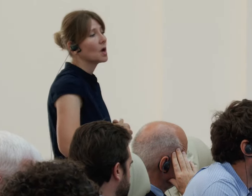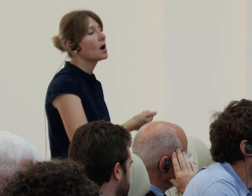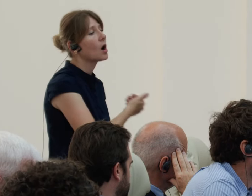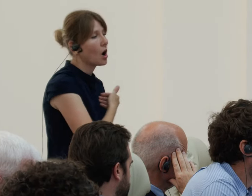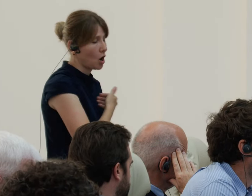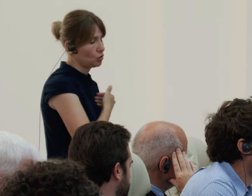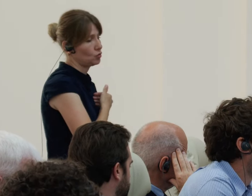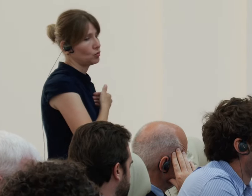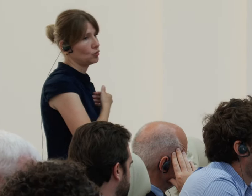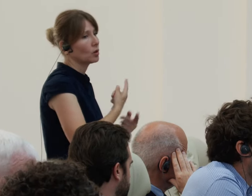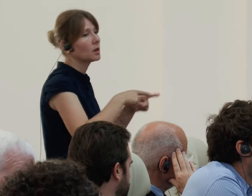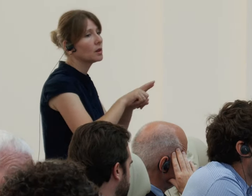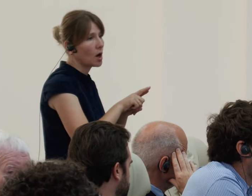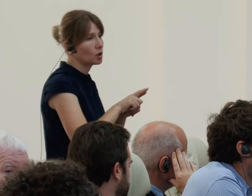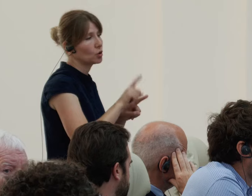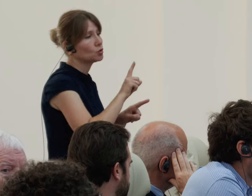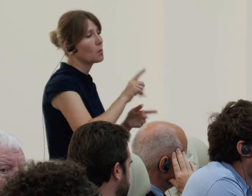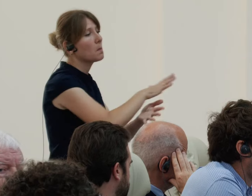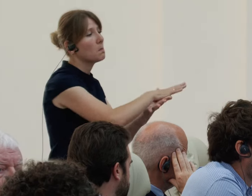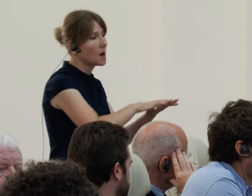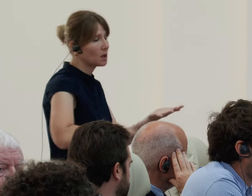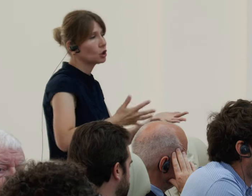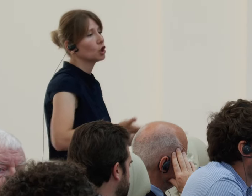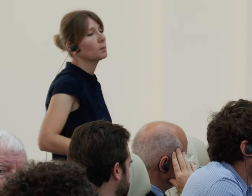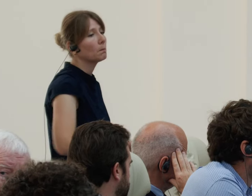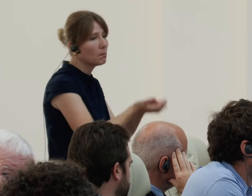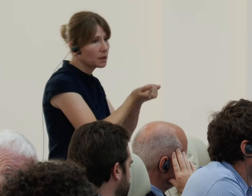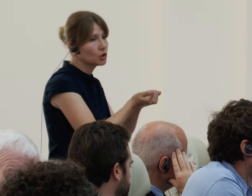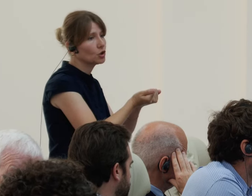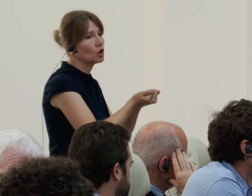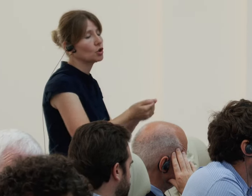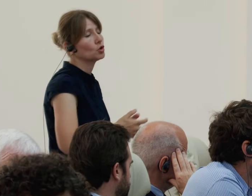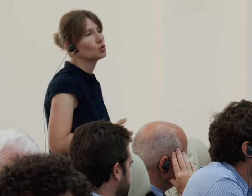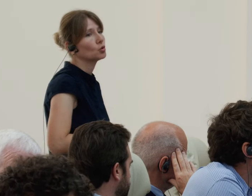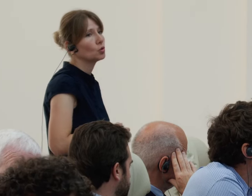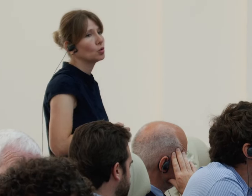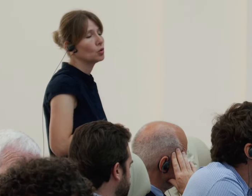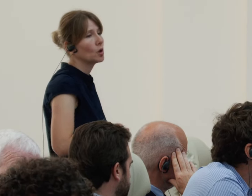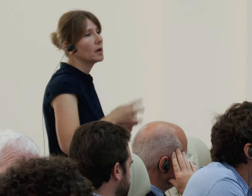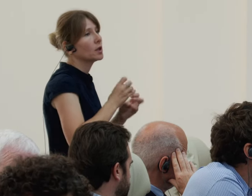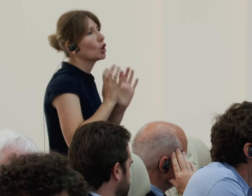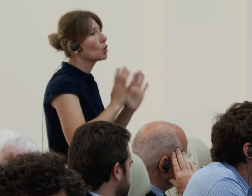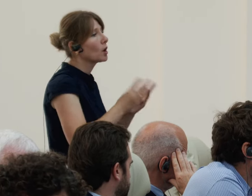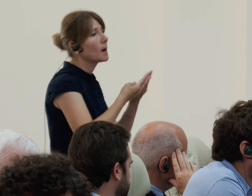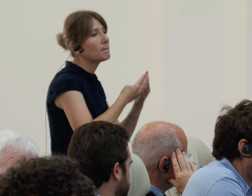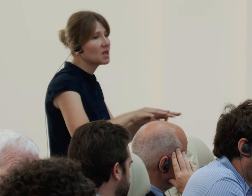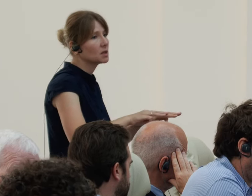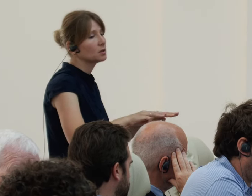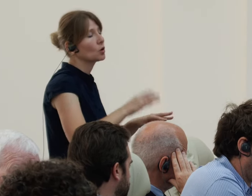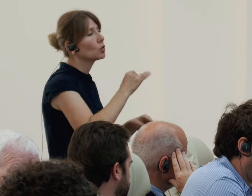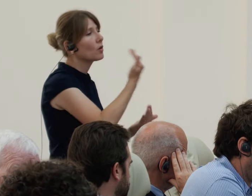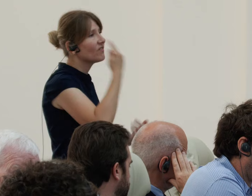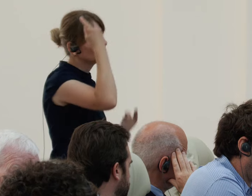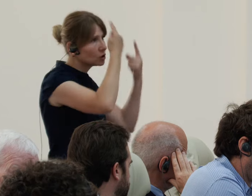să conchid prin a spune că suntem în continuare dedicați să susținem